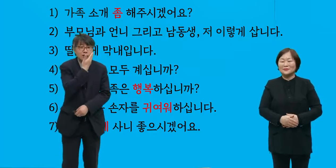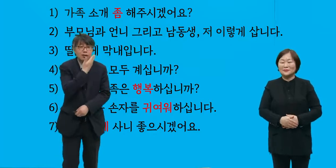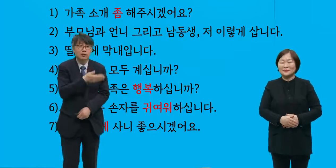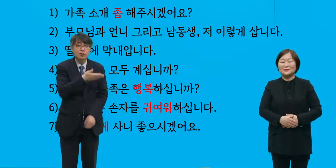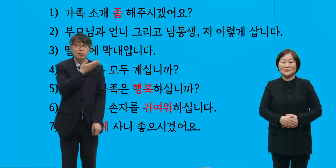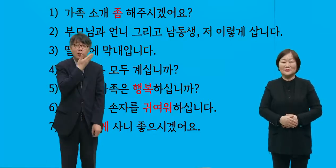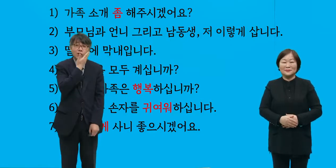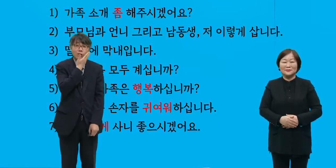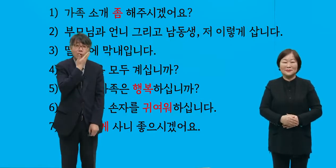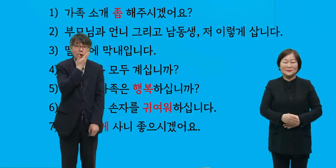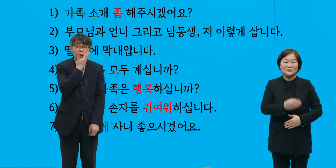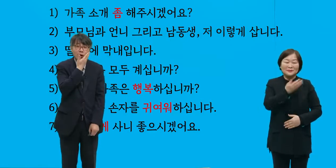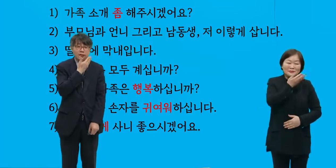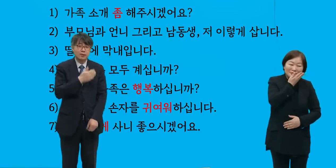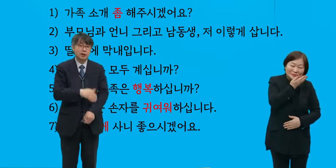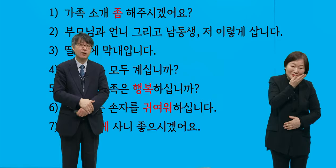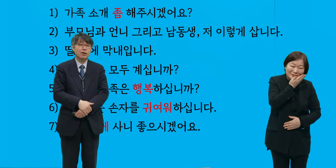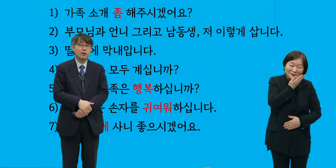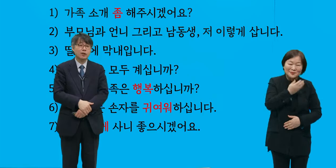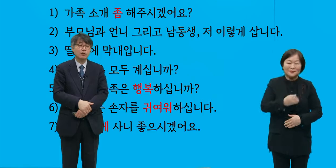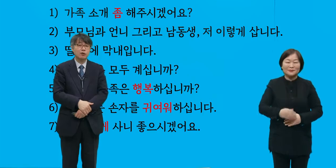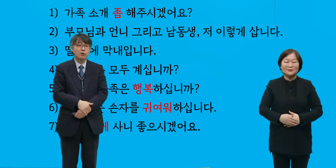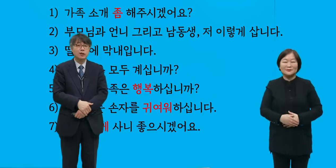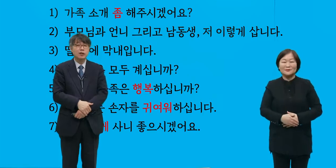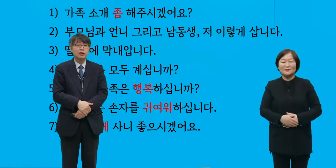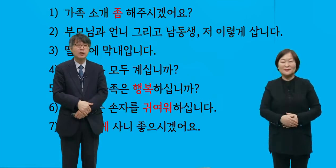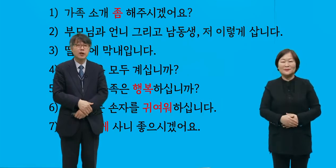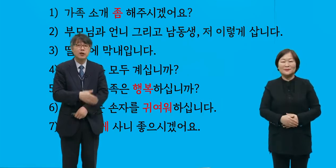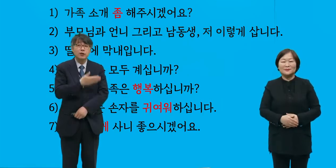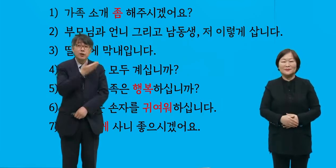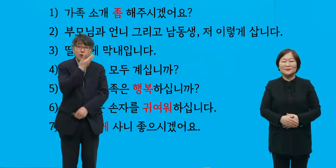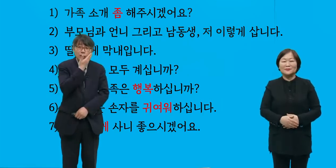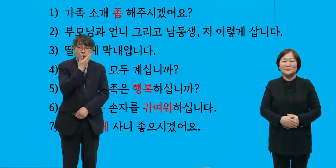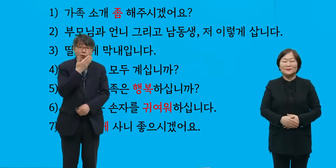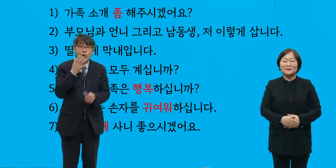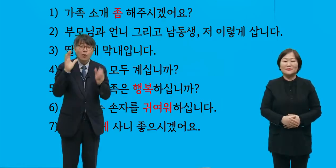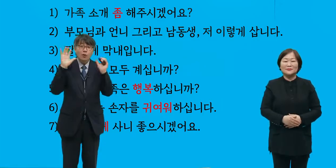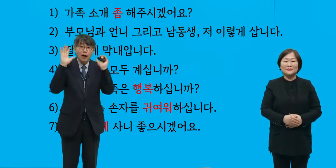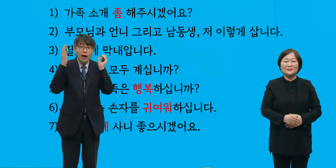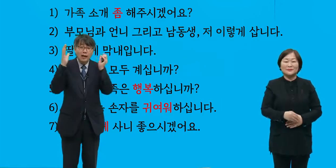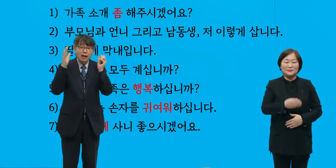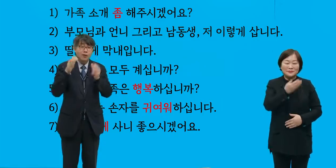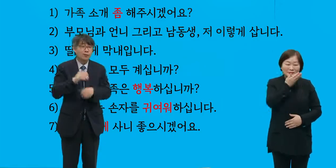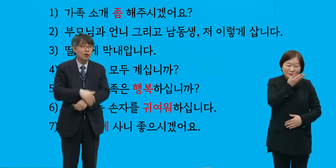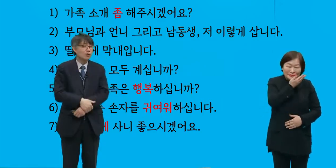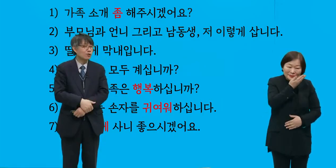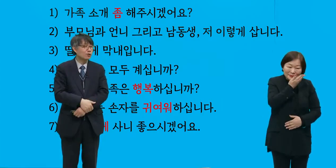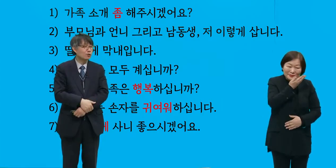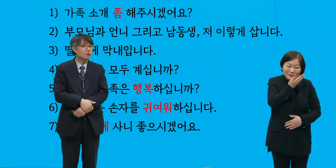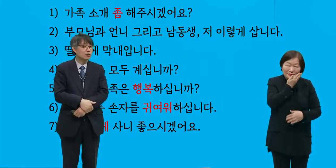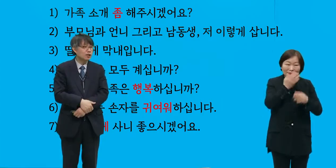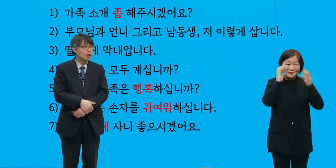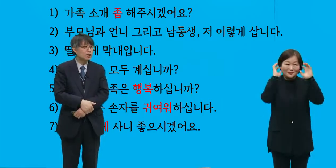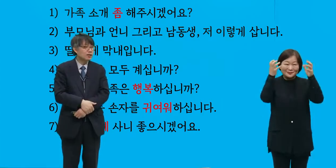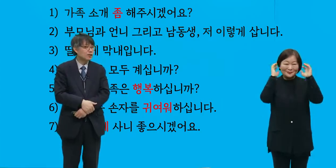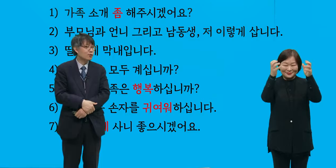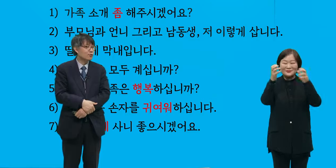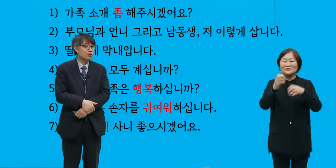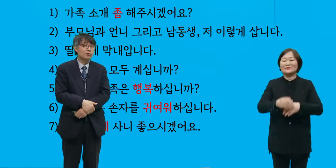거죠. 귀여워하십니다. 이렇게 하면 되고요. 이게 귀엽고 아기하면 뭘까요? 귀염둥이